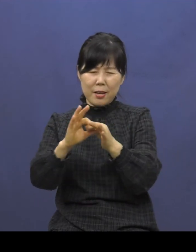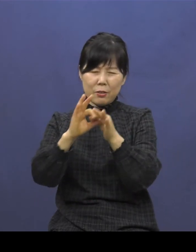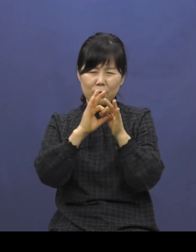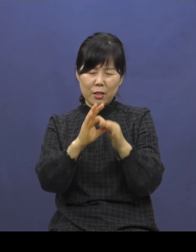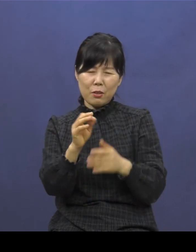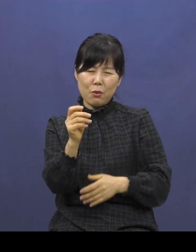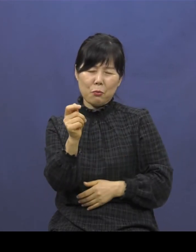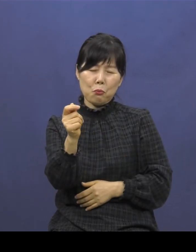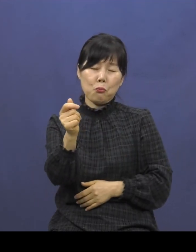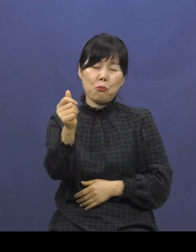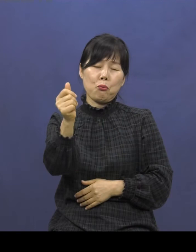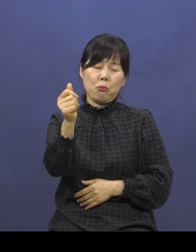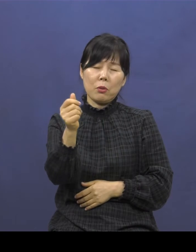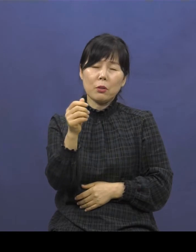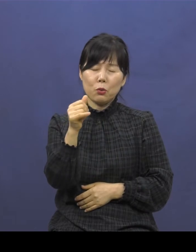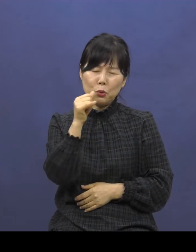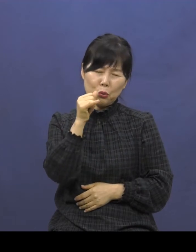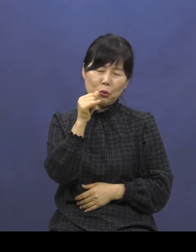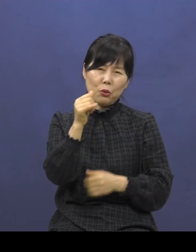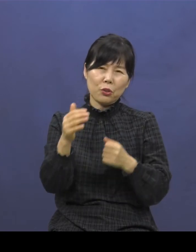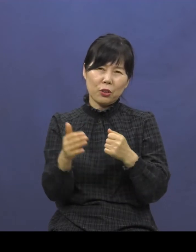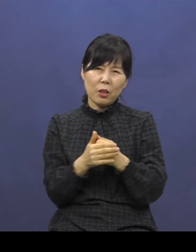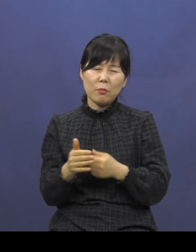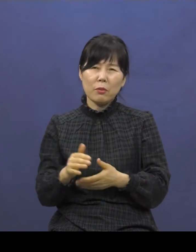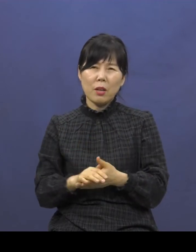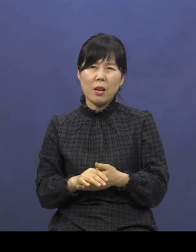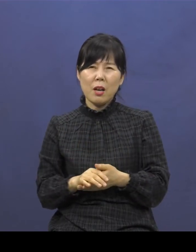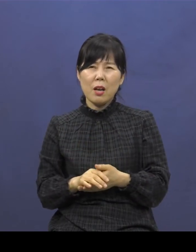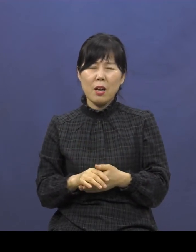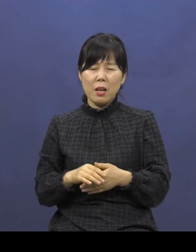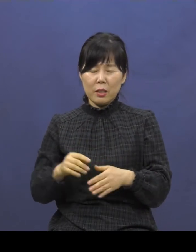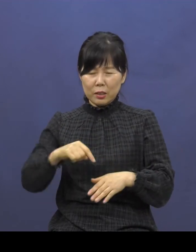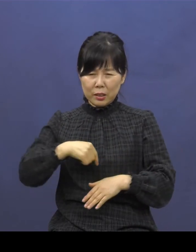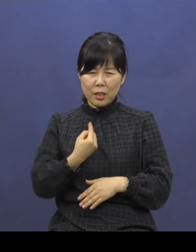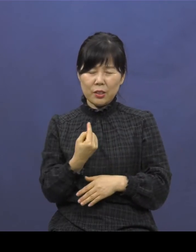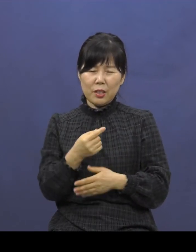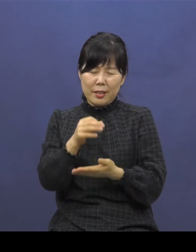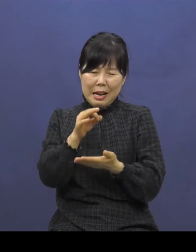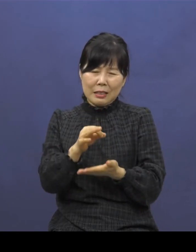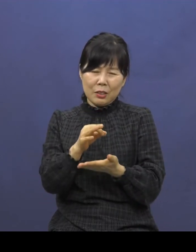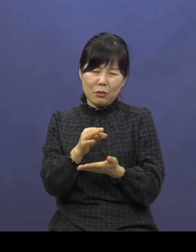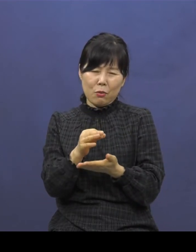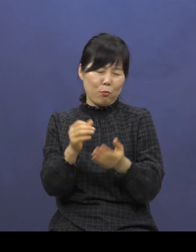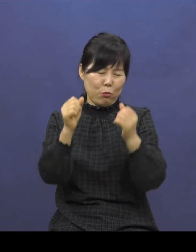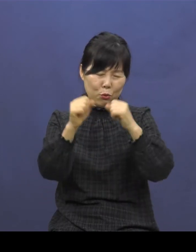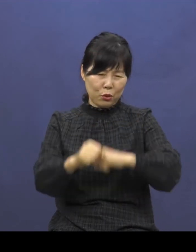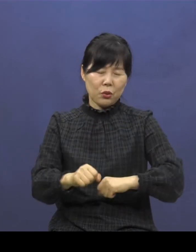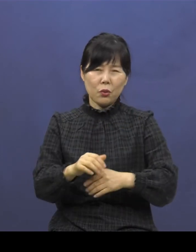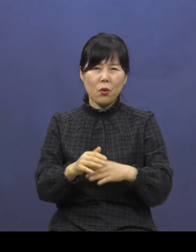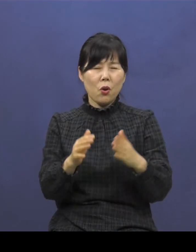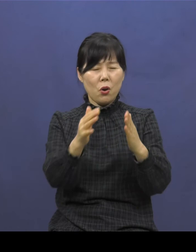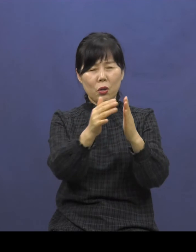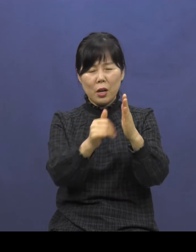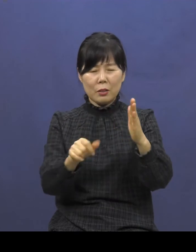이제는 뭐 현실적인 것뿐 아니라 그의 존엄성, 가치까지 다 박살났어요.